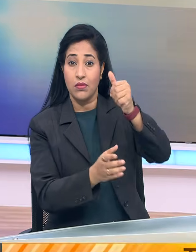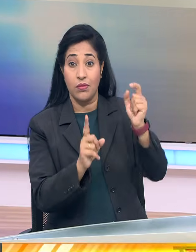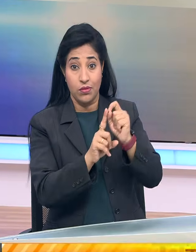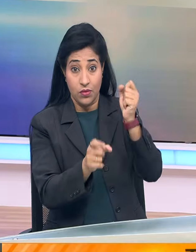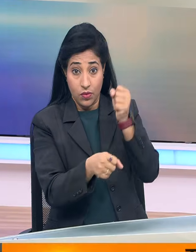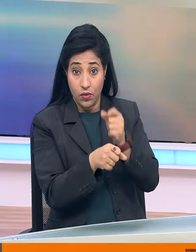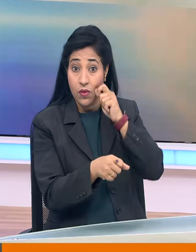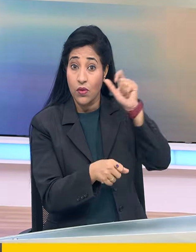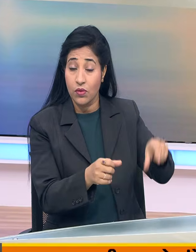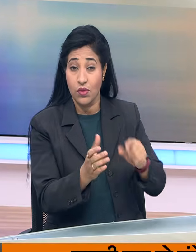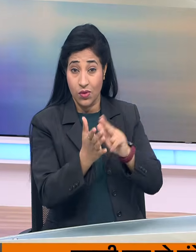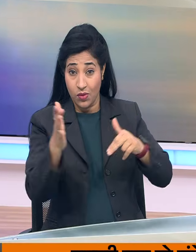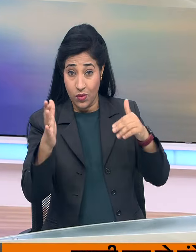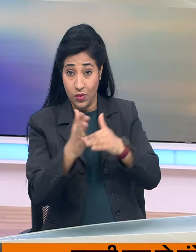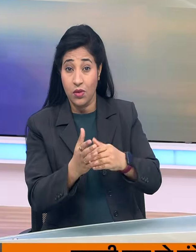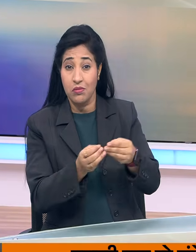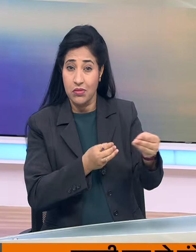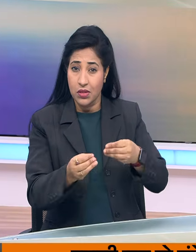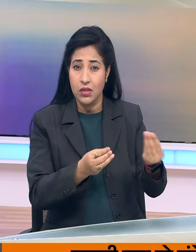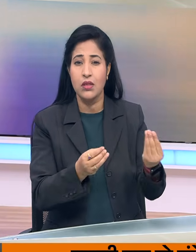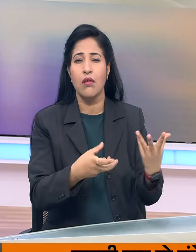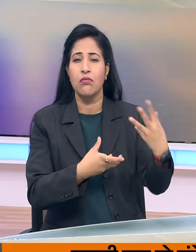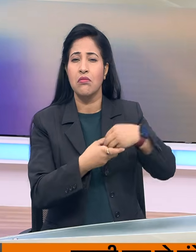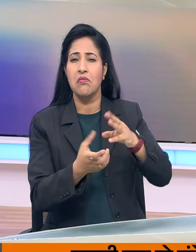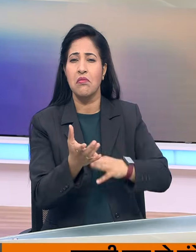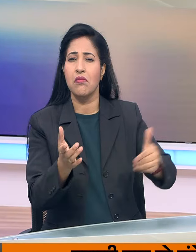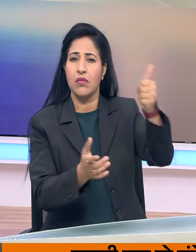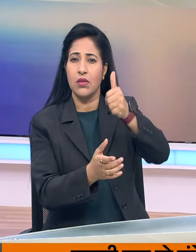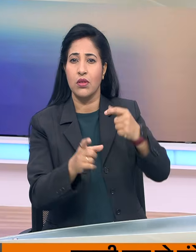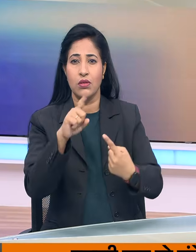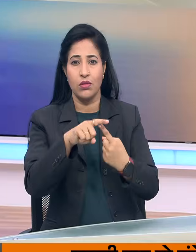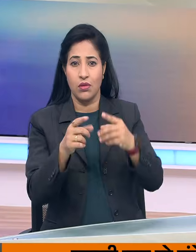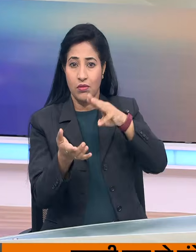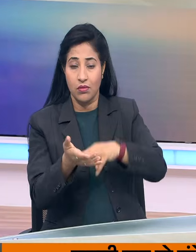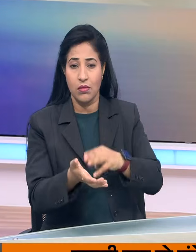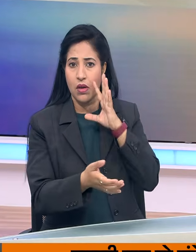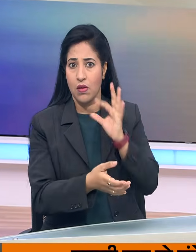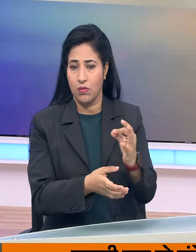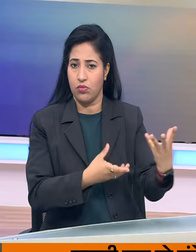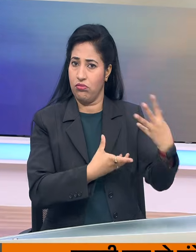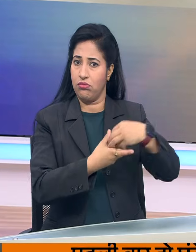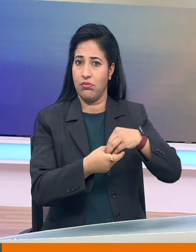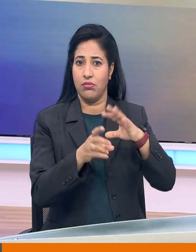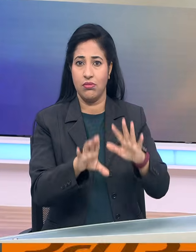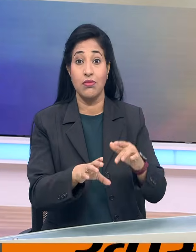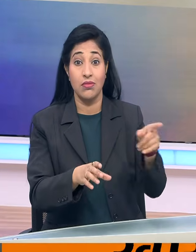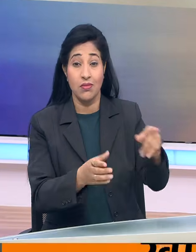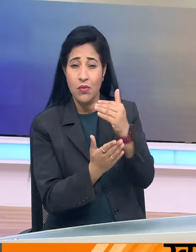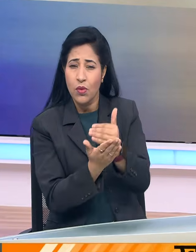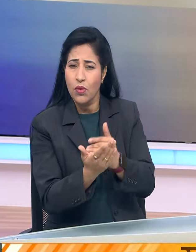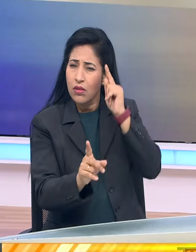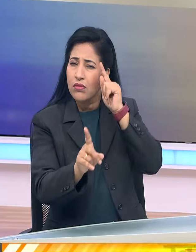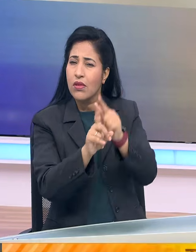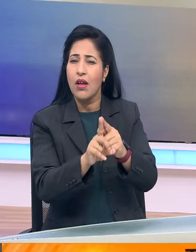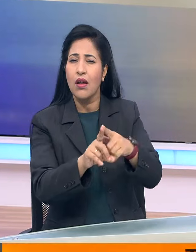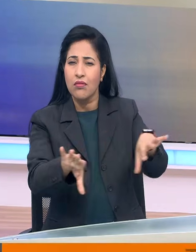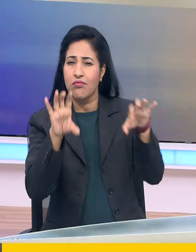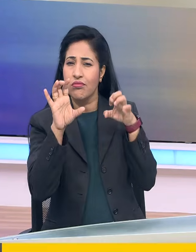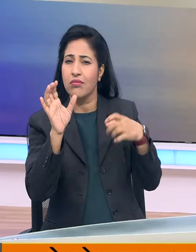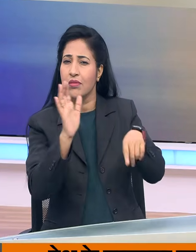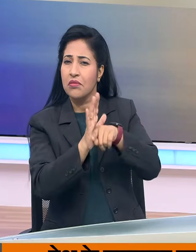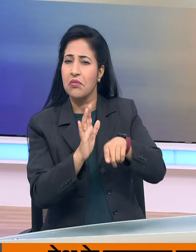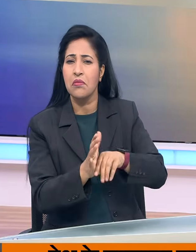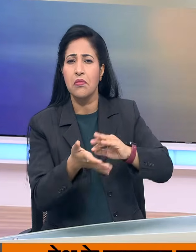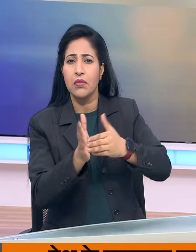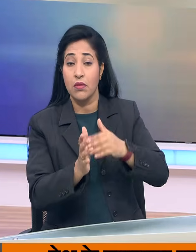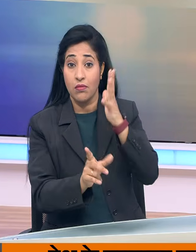गोयल और न्यूजीलैंड के व्यापार और निवेश मंत्री टॉड मैकले प्रमुख रूप से मौजूद रहेंगे। इस समझौते का उद्देश्य अगले